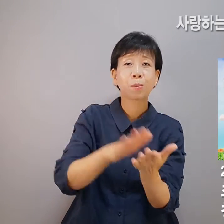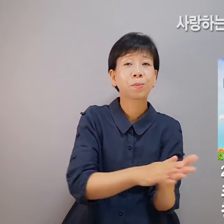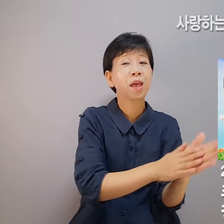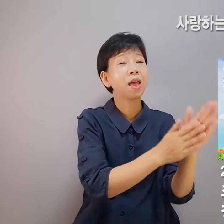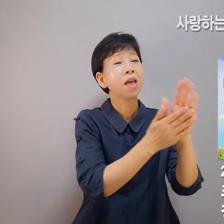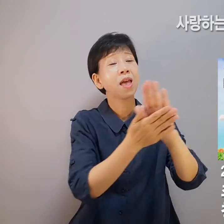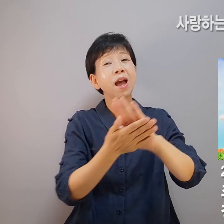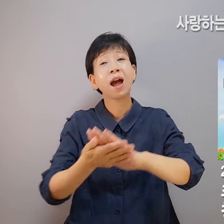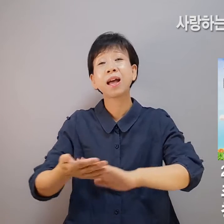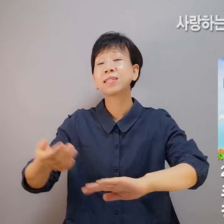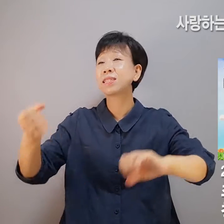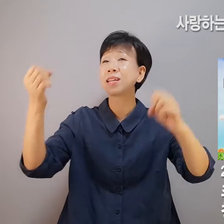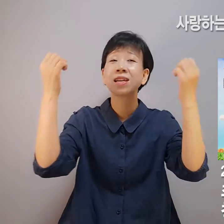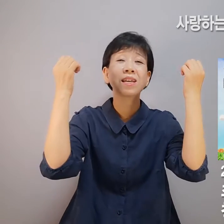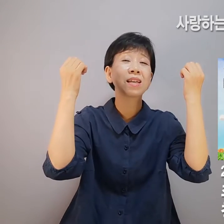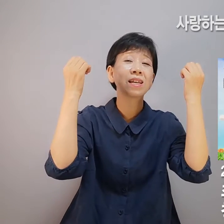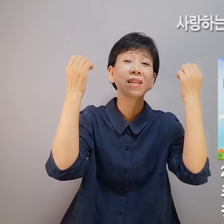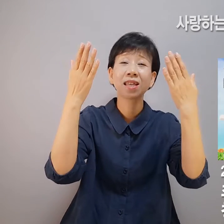새롭게